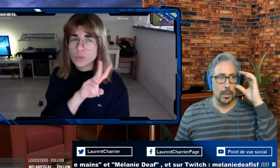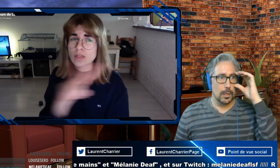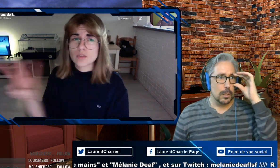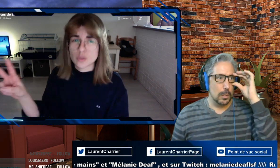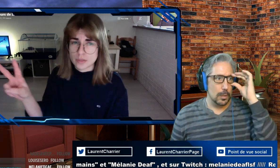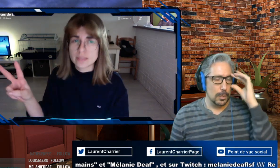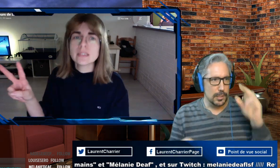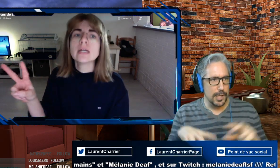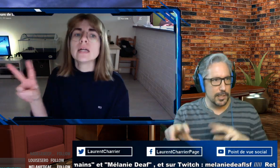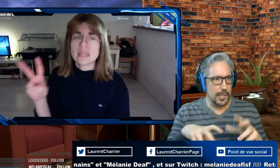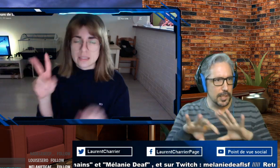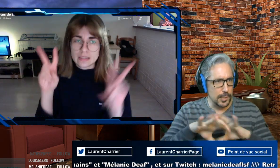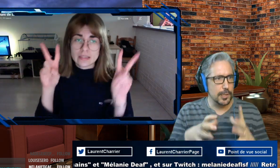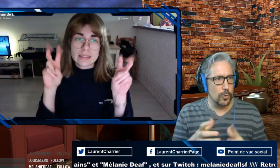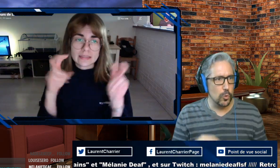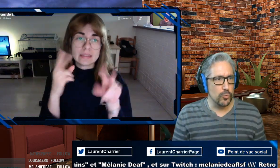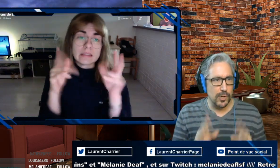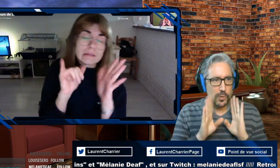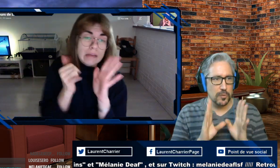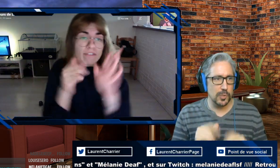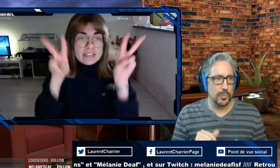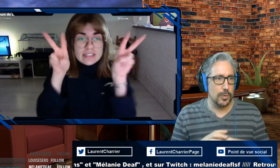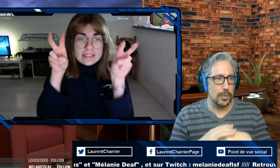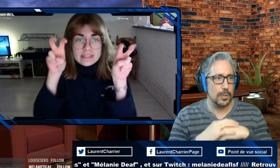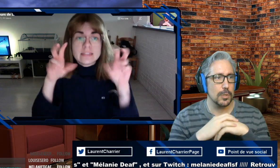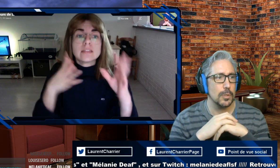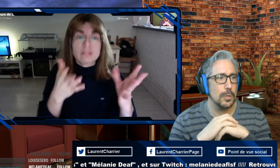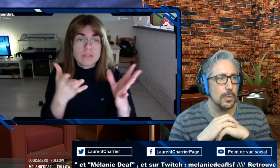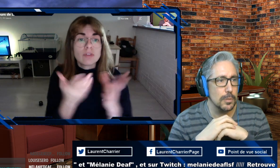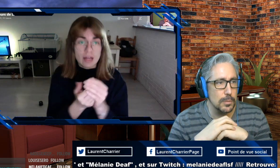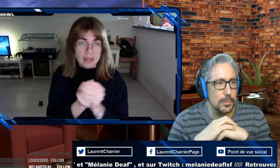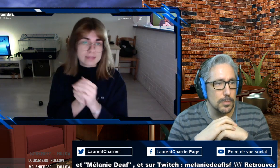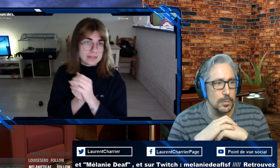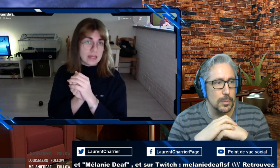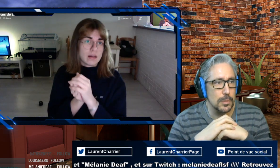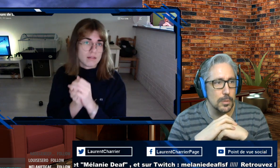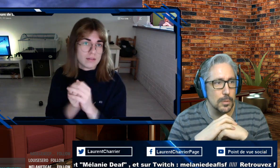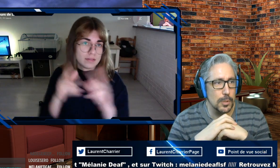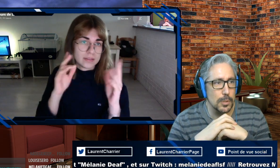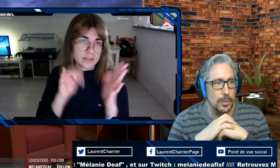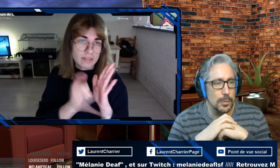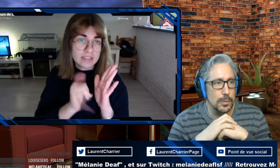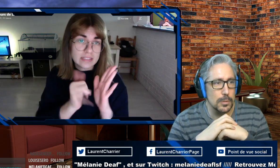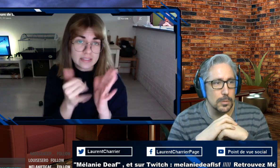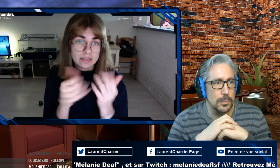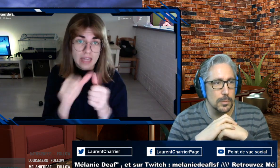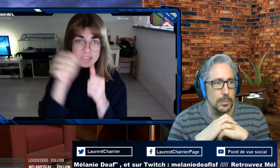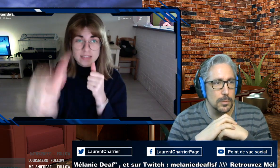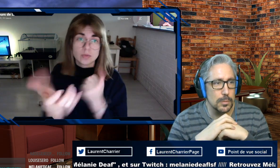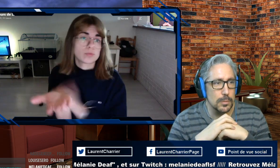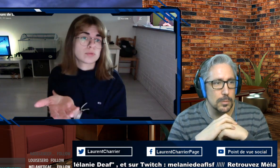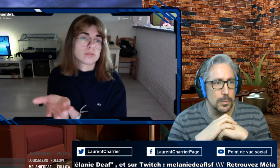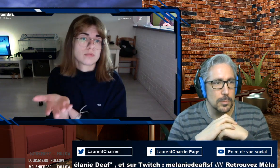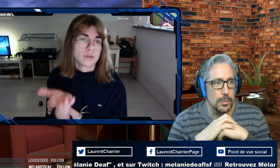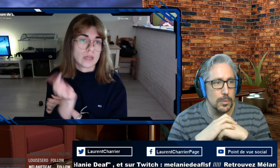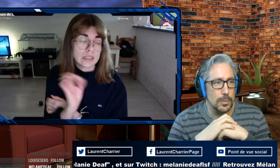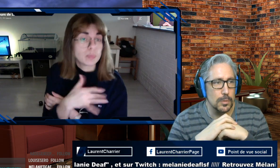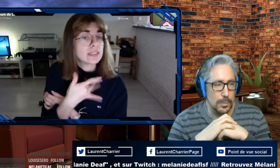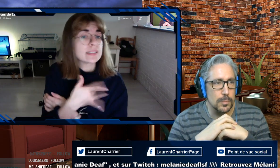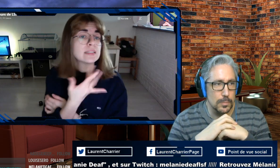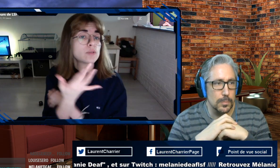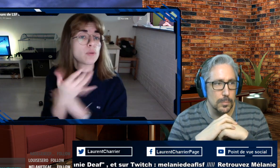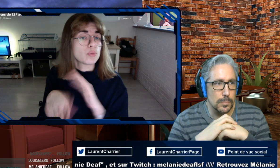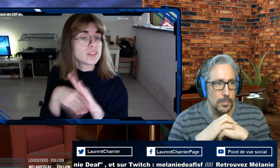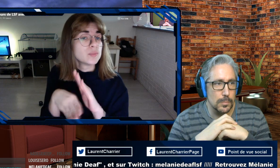vendredi. Le vendredi. Il y a Il y a des des groupes ouais, sur cafés Facebook. des signes. Voilà, c'est ça. Le café des signes à distance. Ça